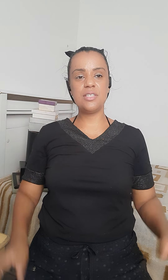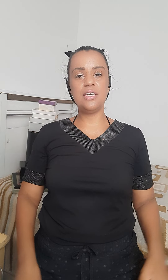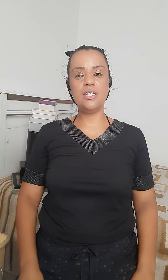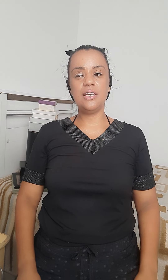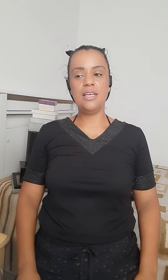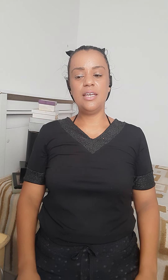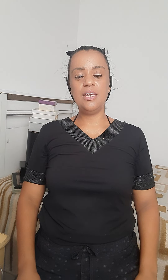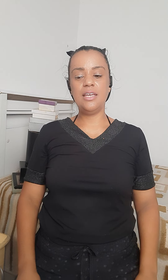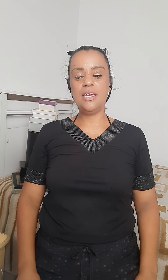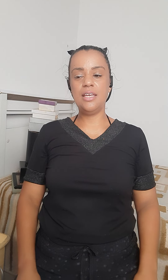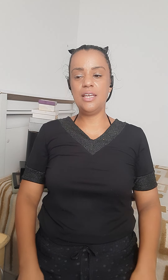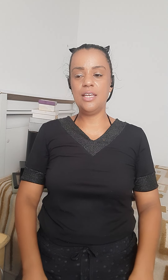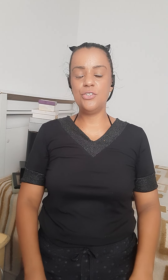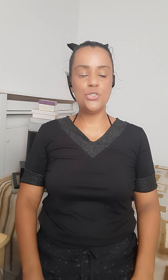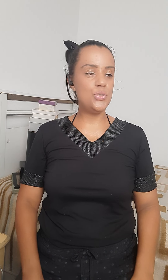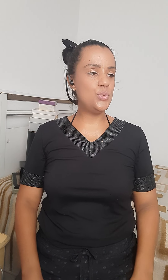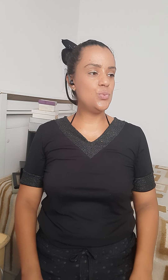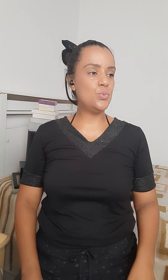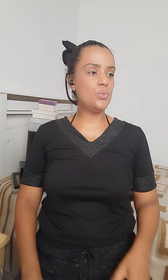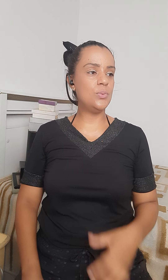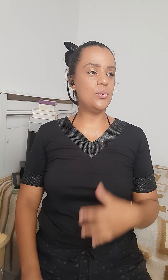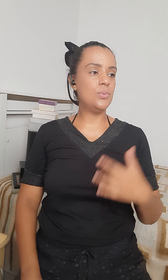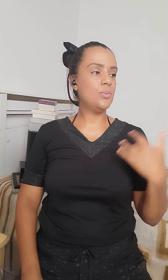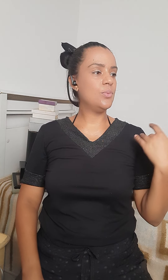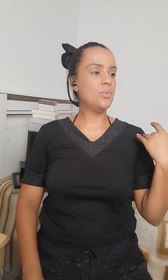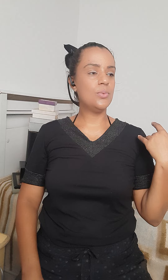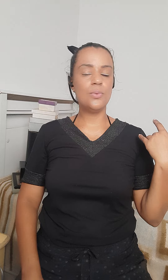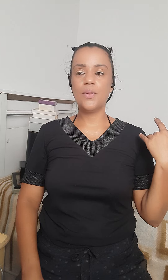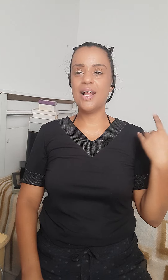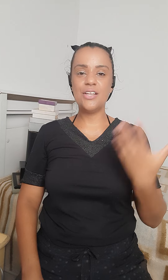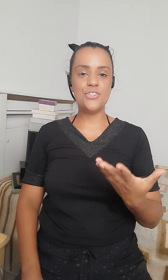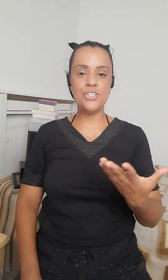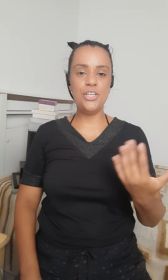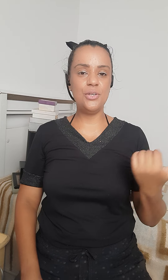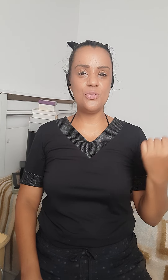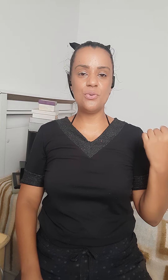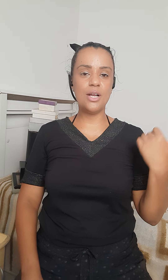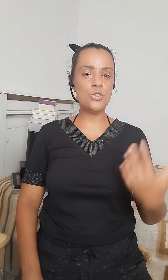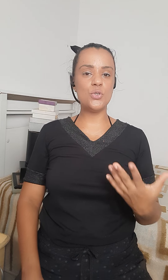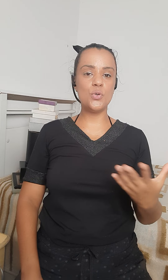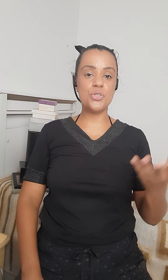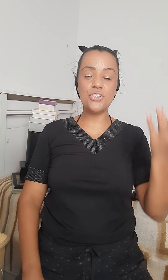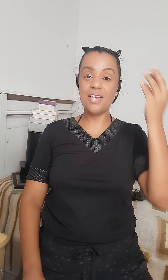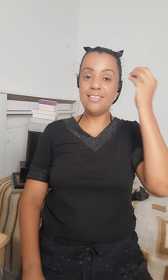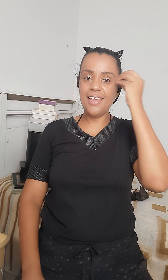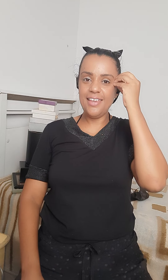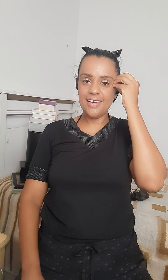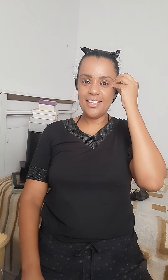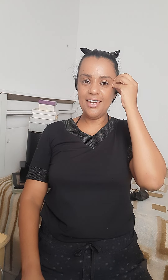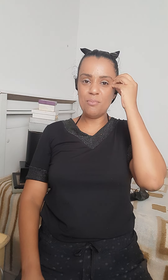você de um gatinho, de um cachorro, você já tem aquela